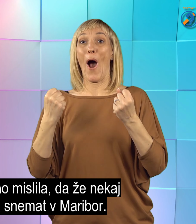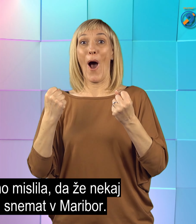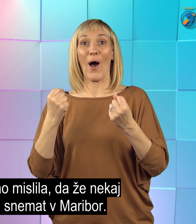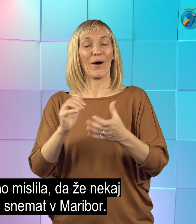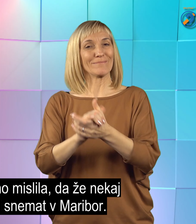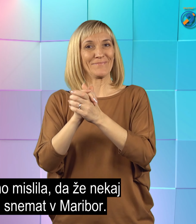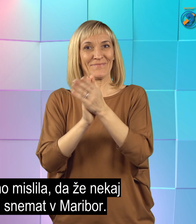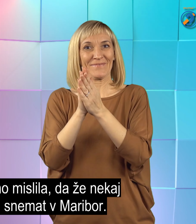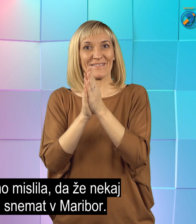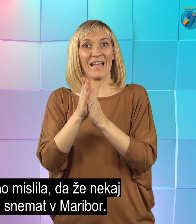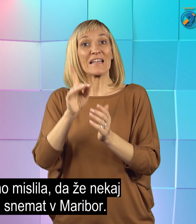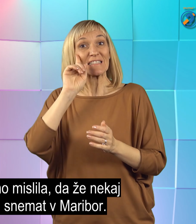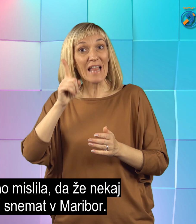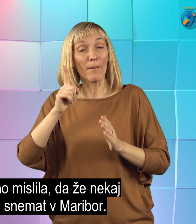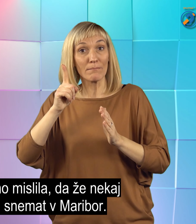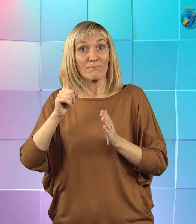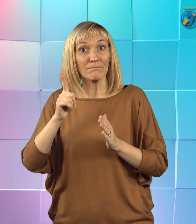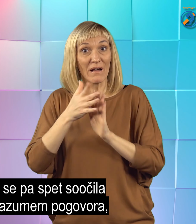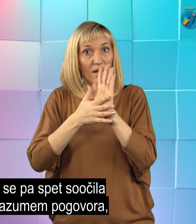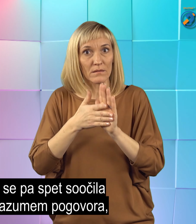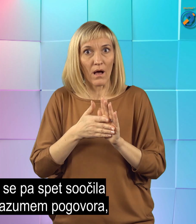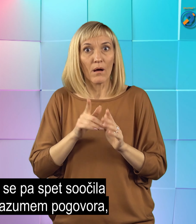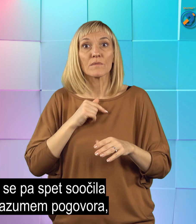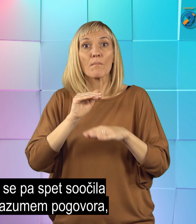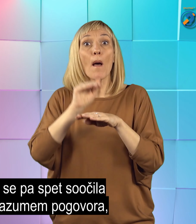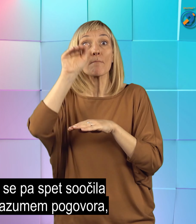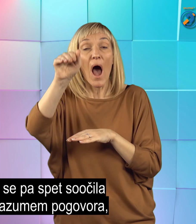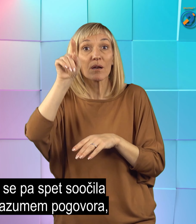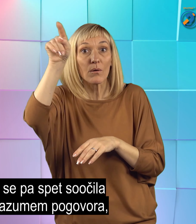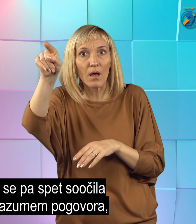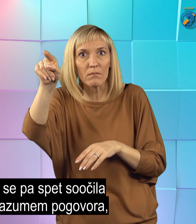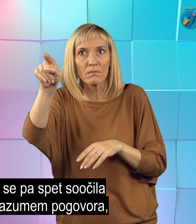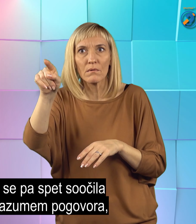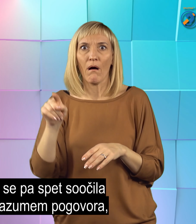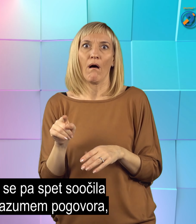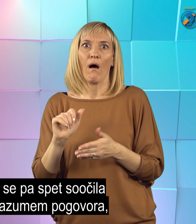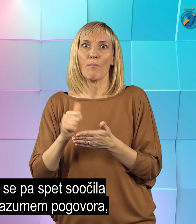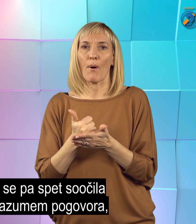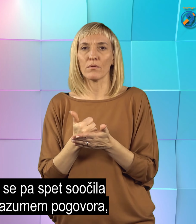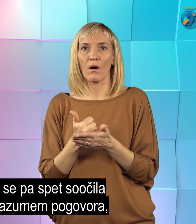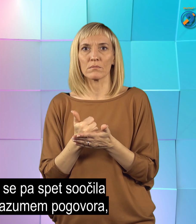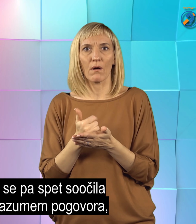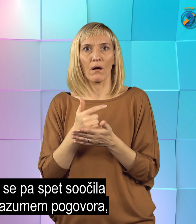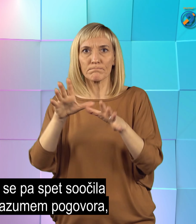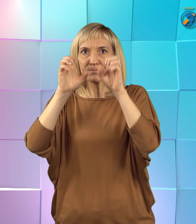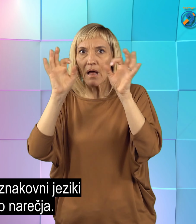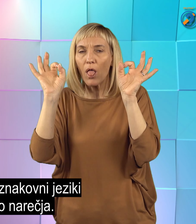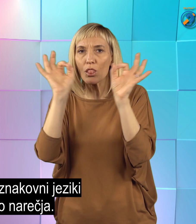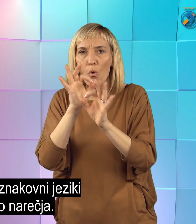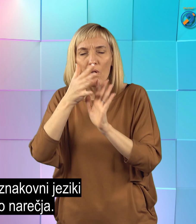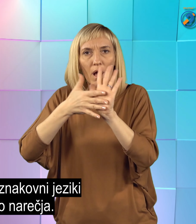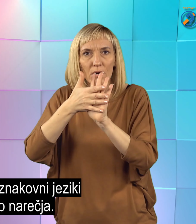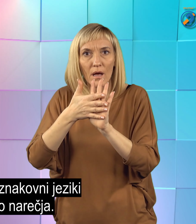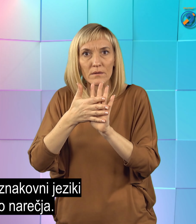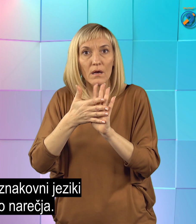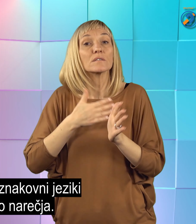znam, smo šli snemati v Maribor. No, tam sem pa spet se soočila s tem, da ne razumem pogovora, kajti tudi